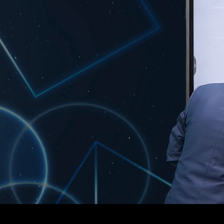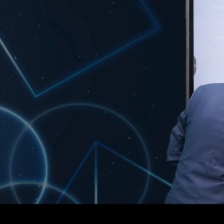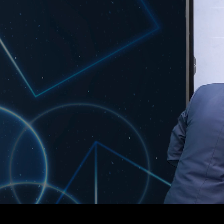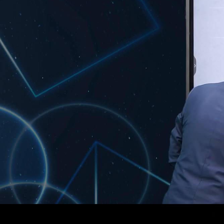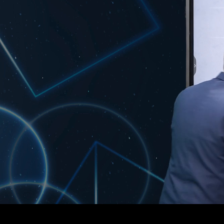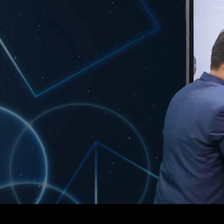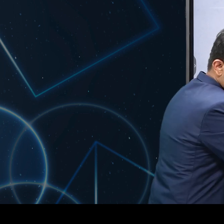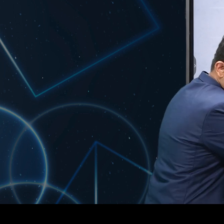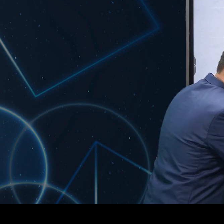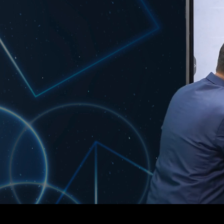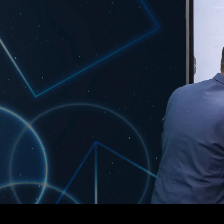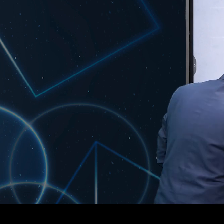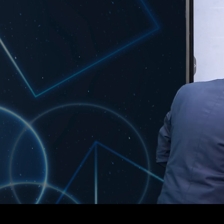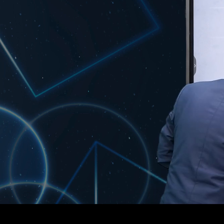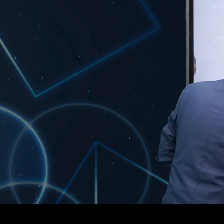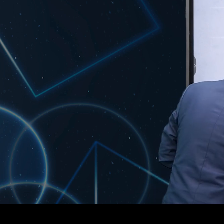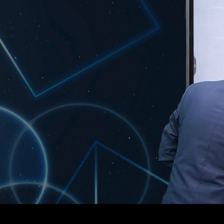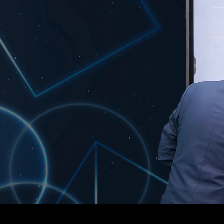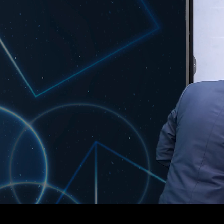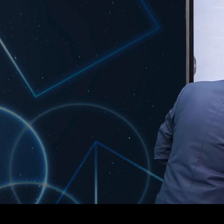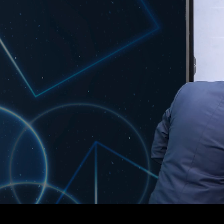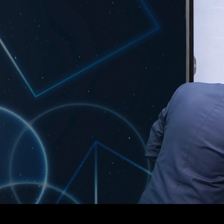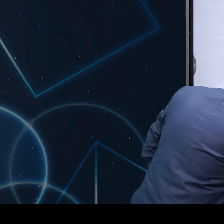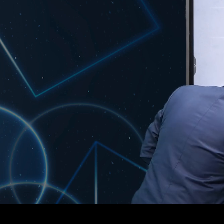(22 × 0.2 × 1.4 × 4)